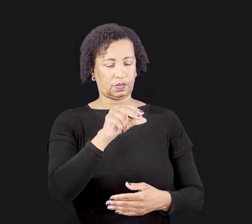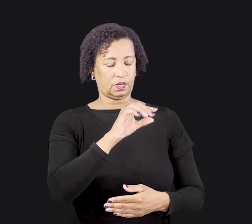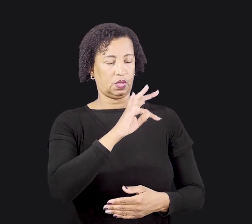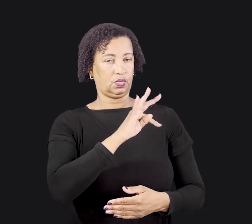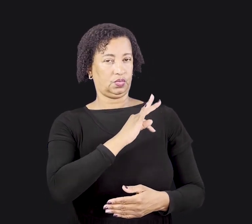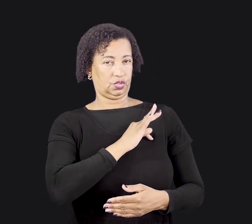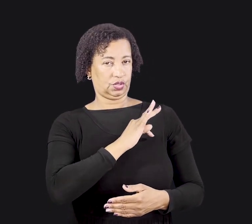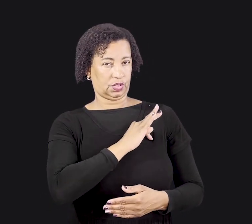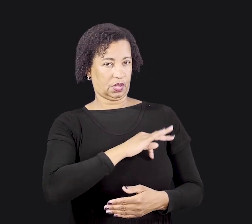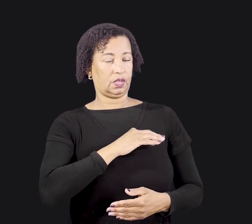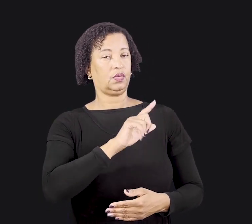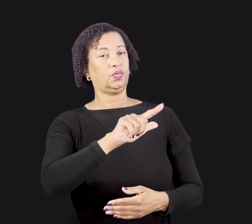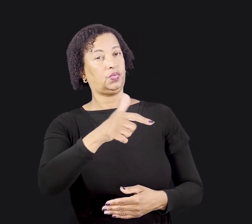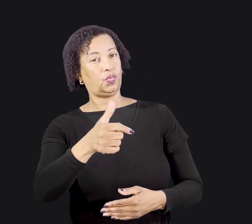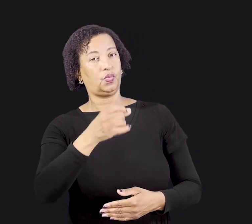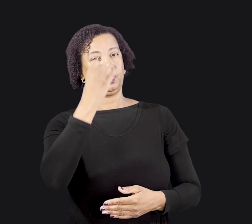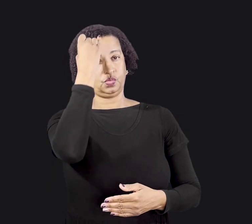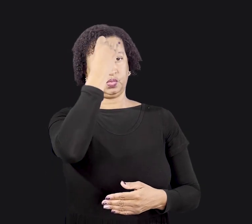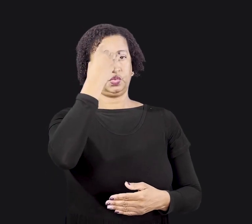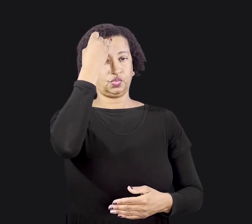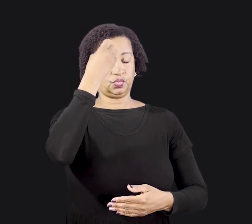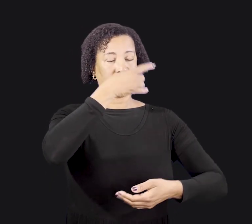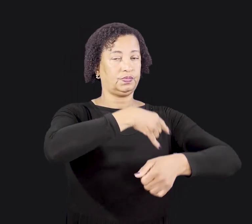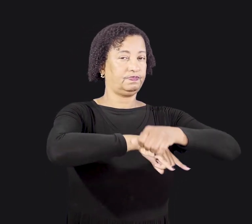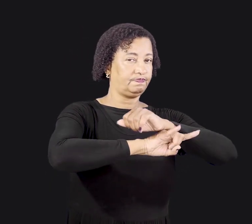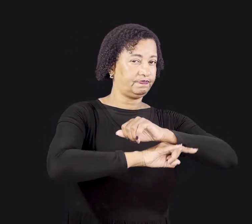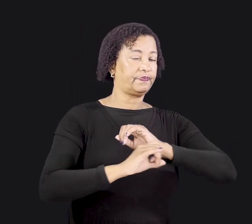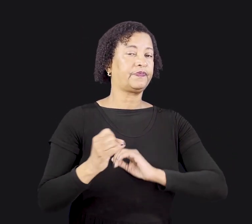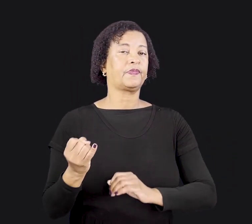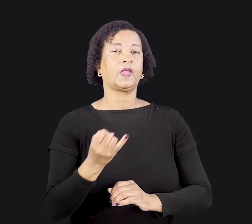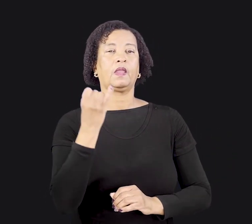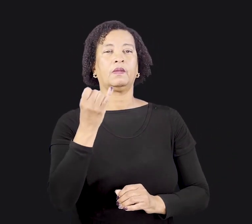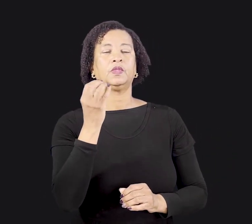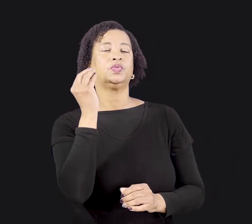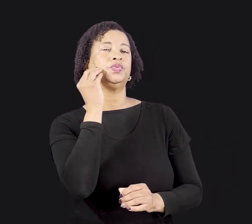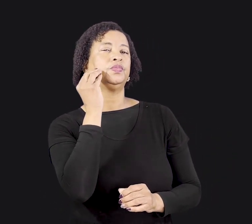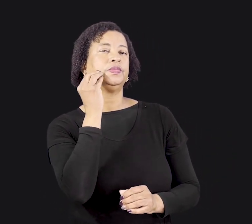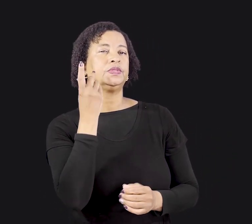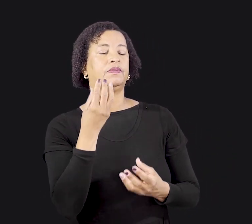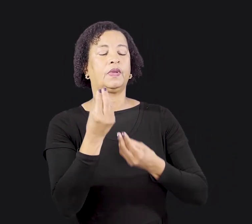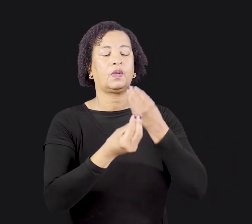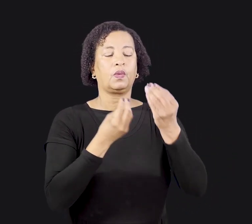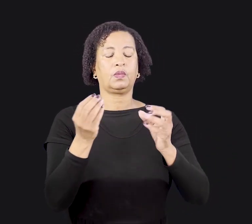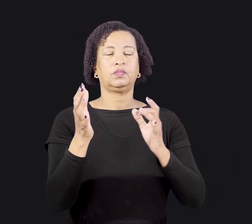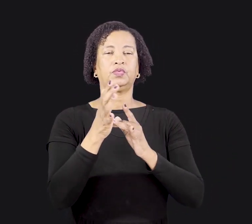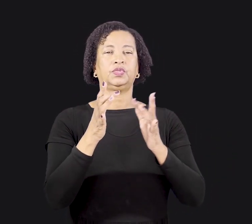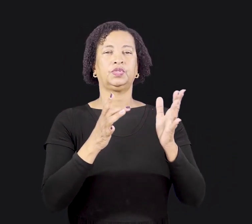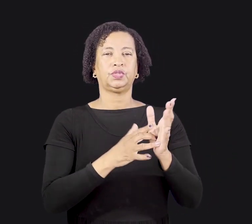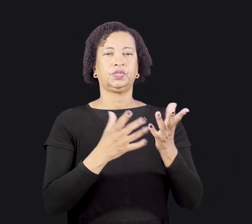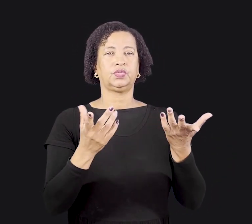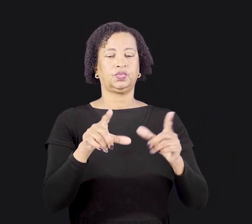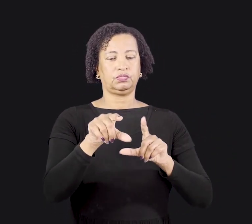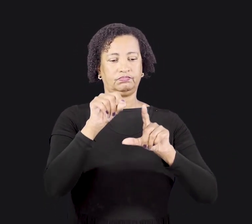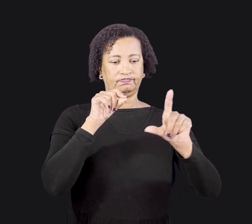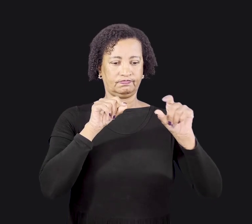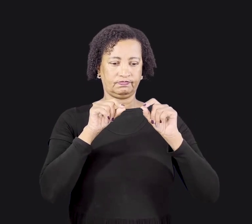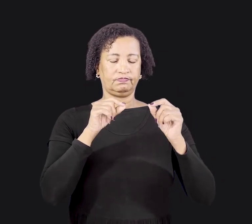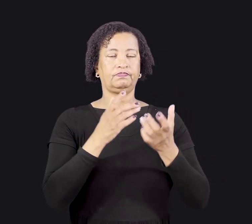claro, Judas Iscariotes. É importante observar como foi que Jesus os comissionou. Jesus